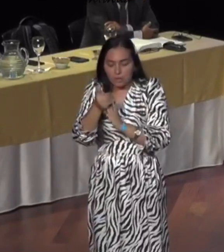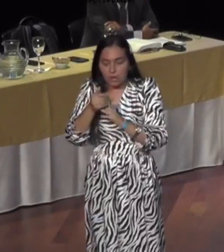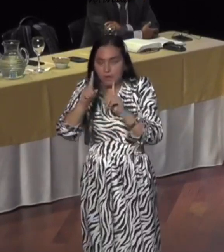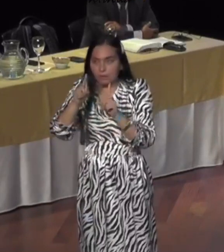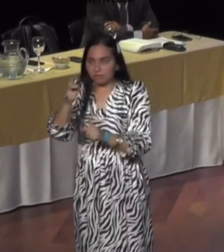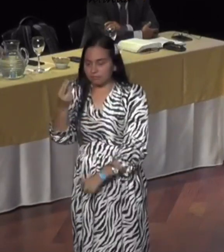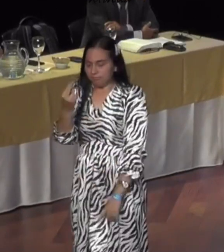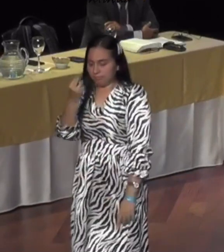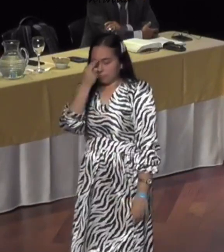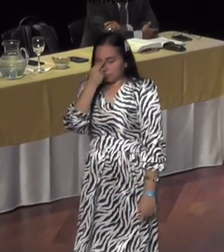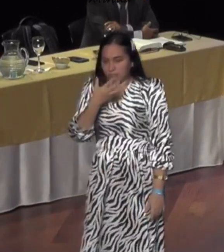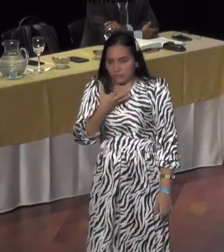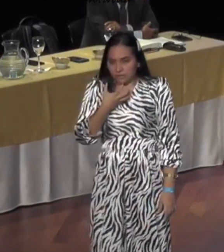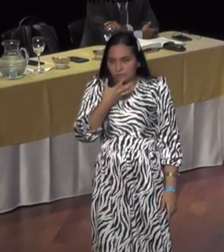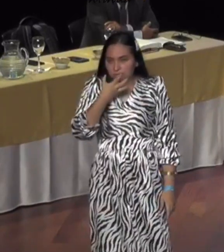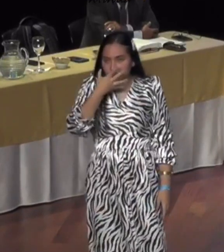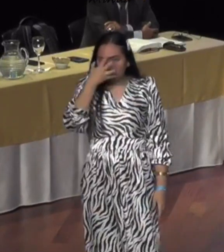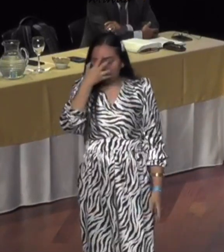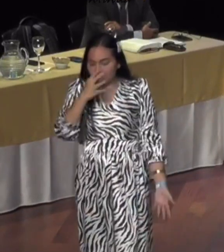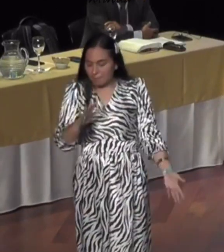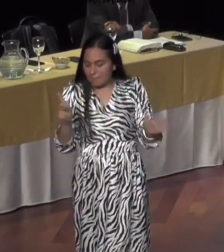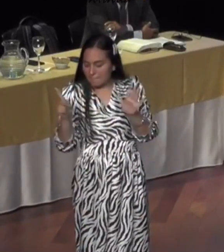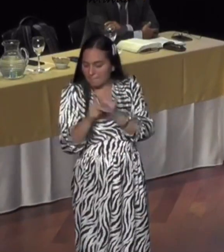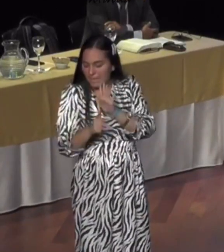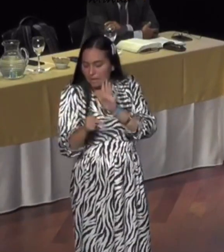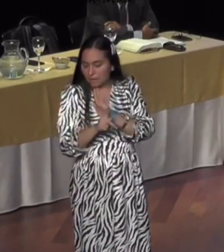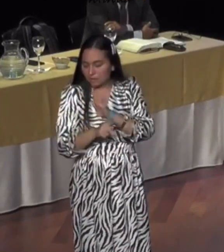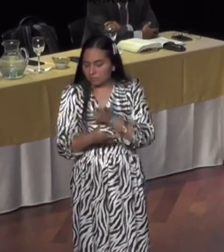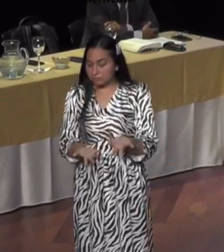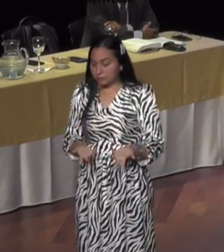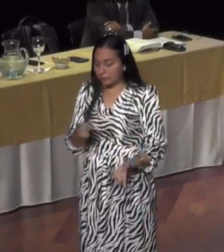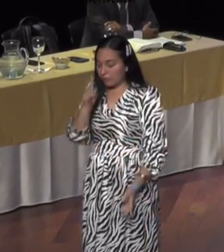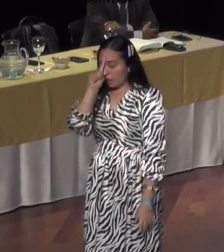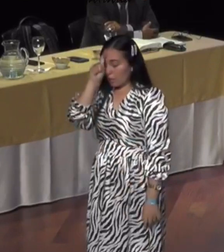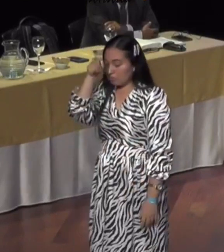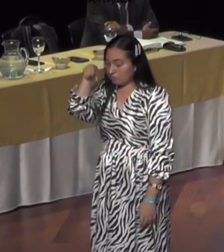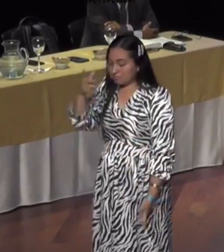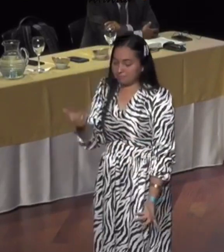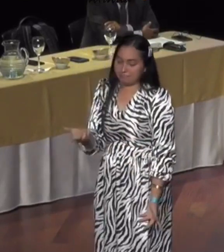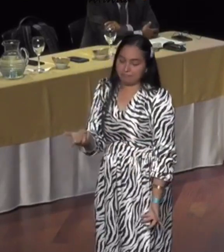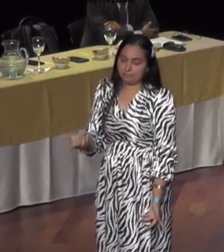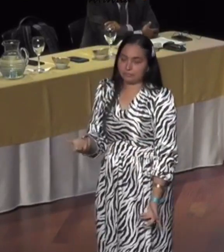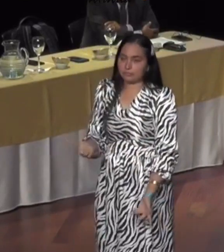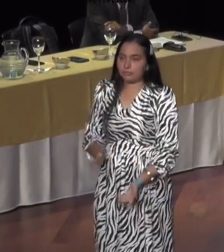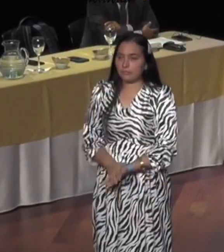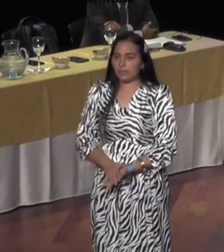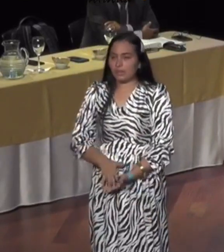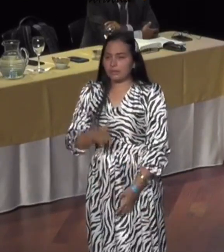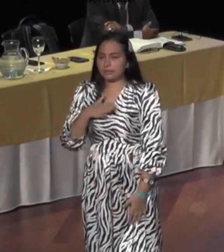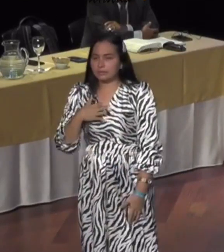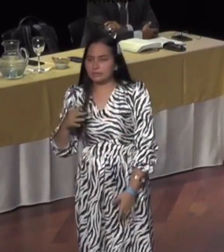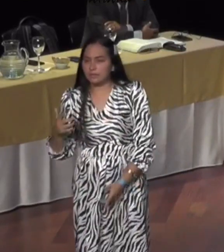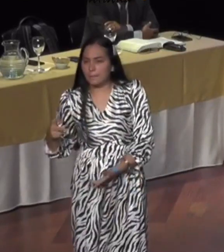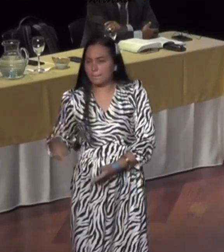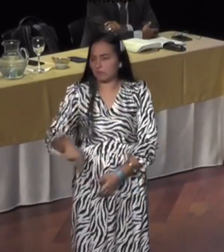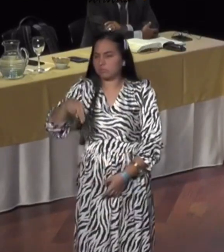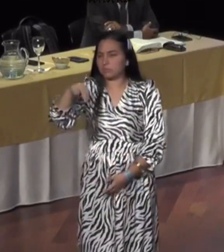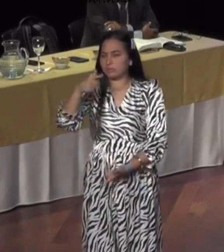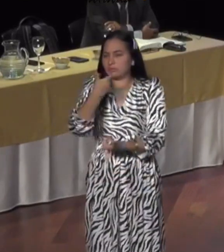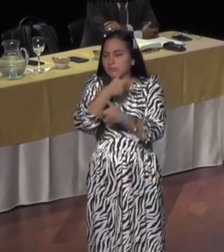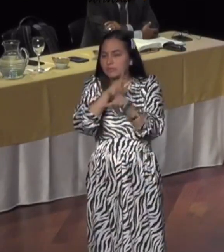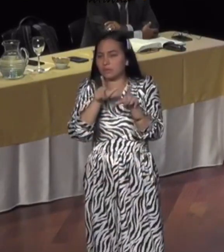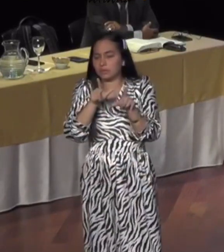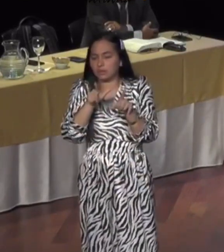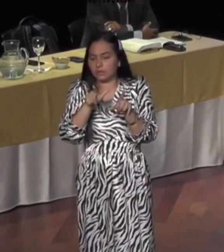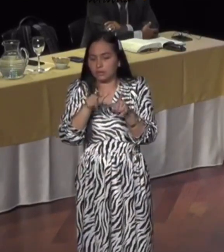mató a un egipcio. Y entonces dijo: ahora sí se le va a levantar el libertador. Y llegó un israelita y le dijo: ¿quién te ha puesto